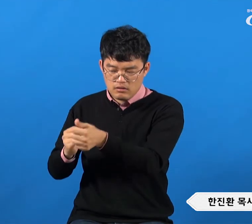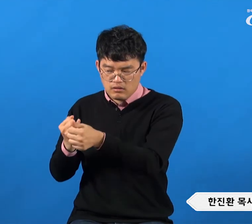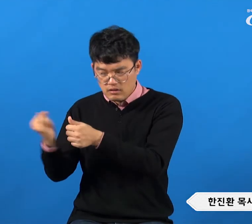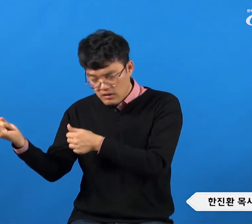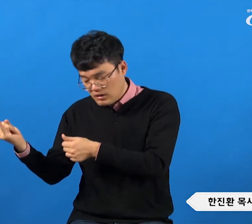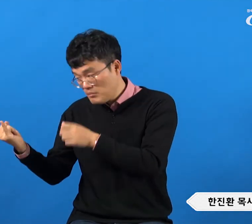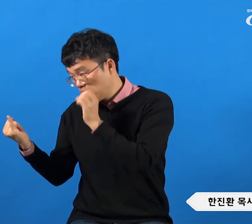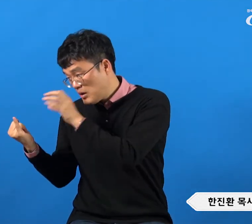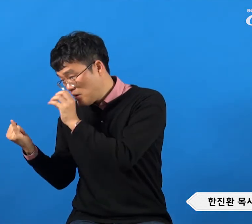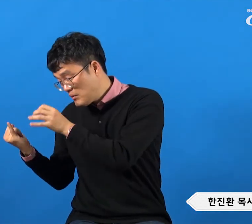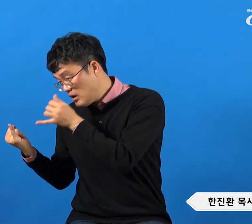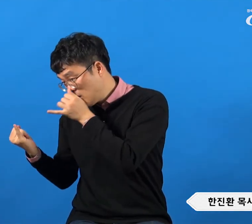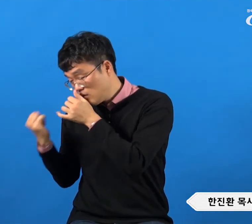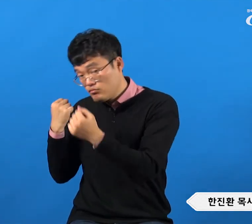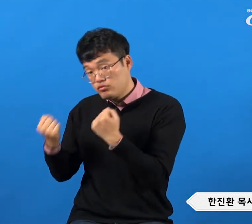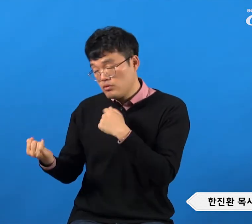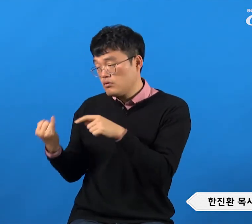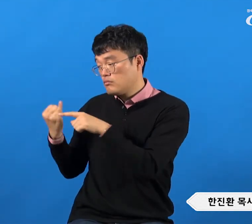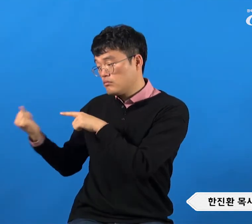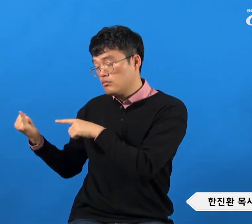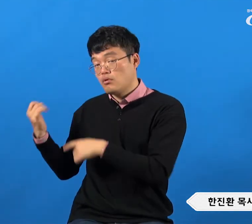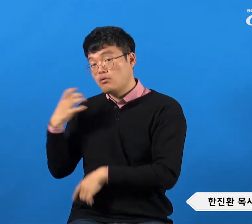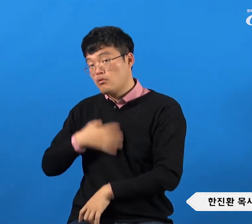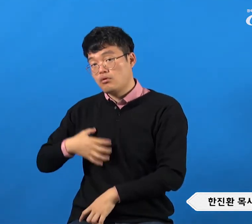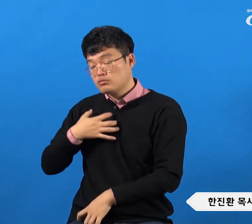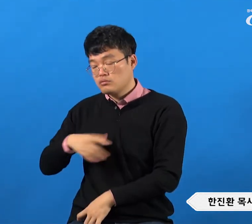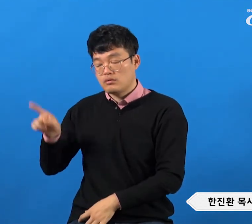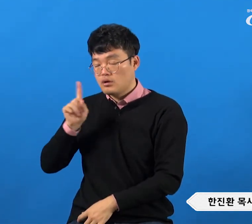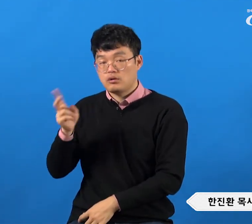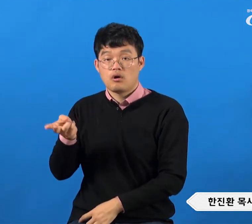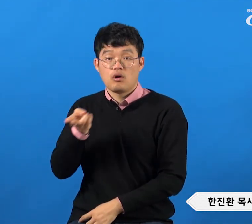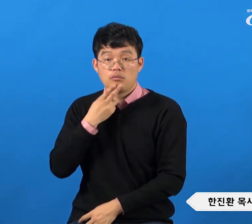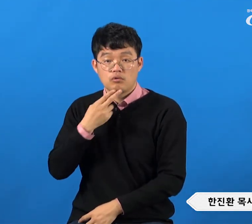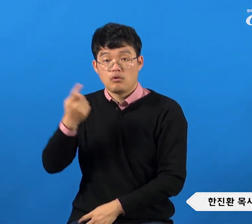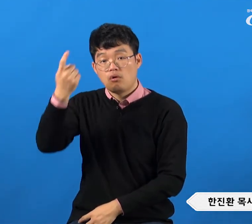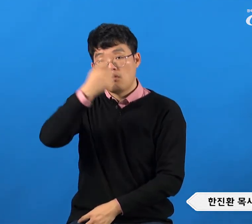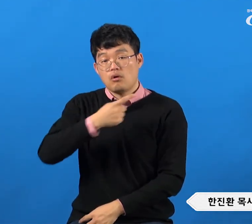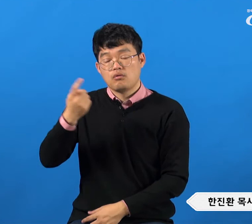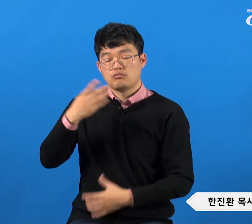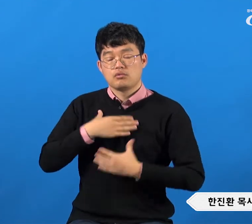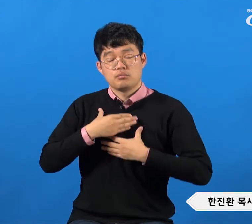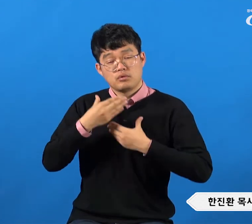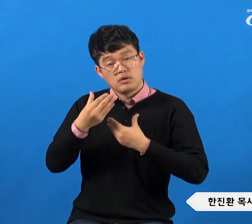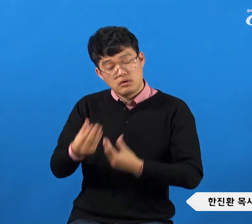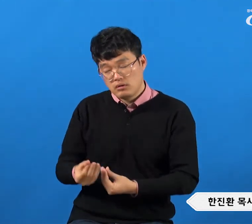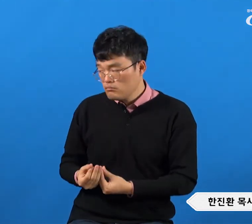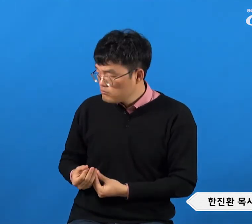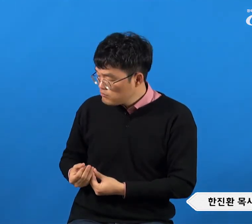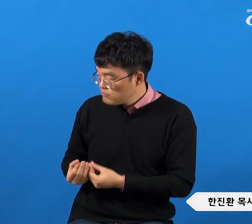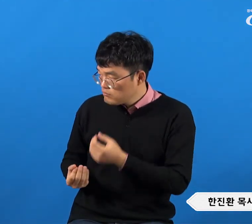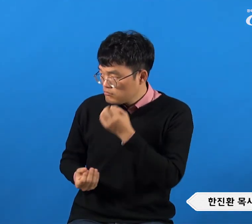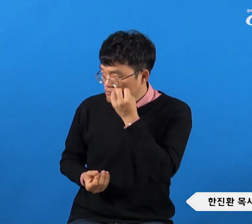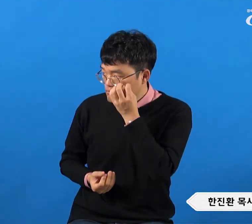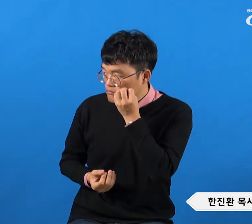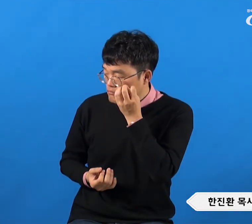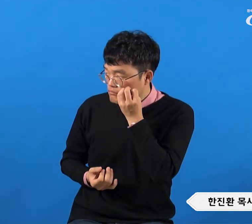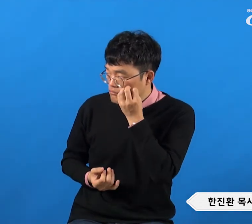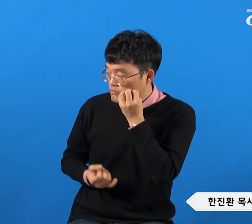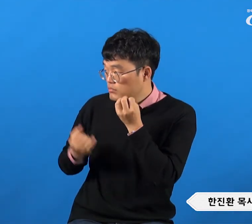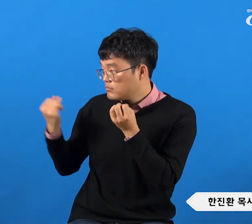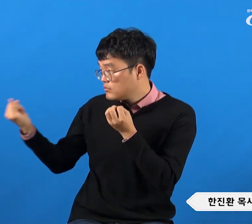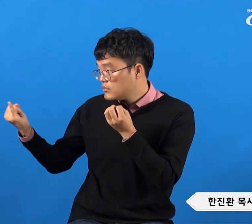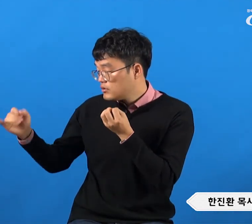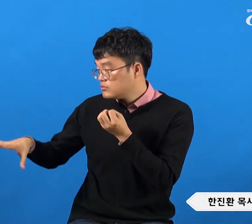해 주었는데도 그 부인은 별로 걱정하는 기색도 없고 얼굴이 너무나도 편안합니다.